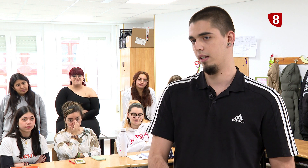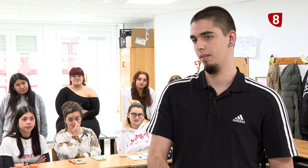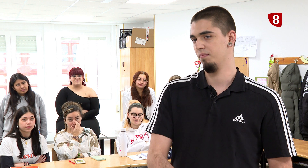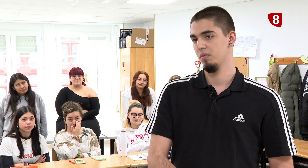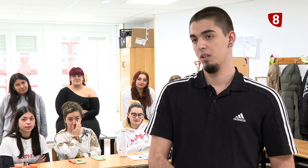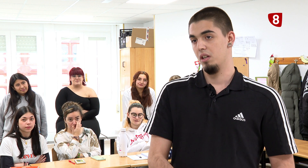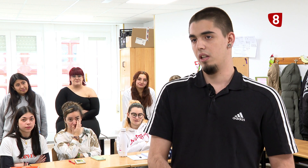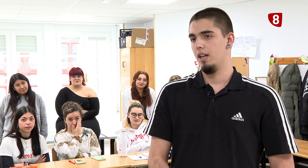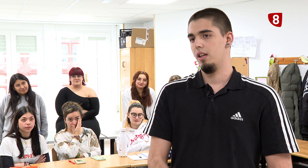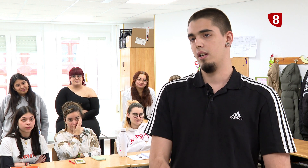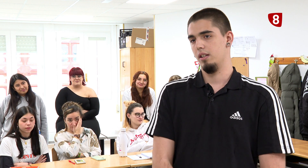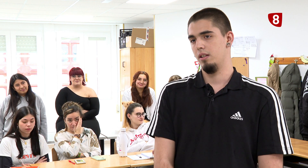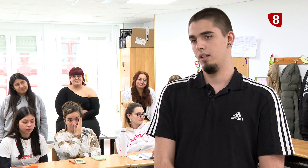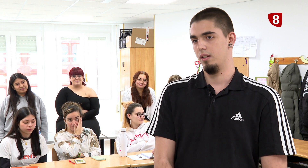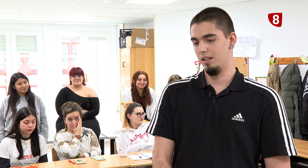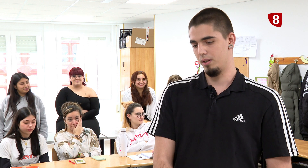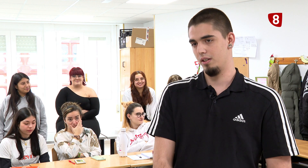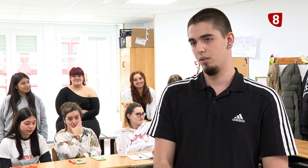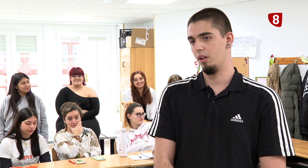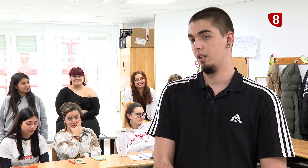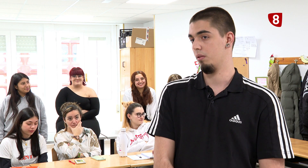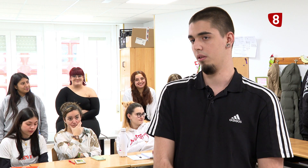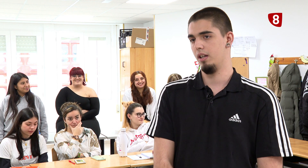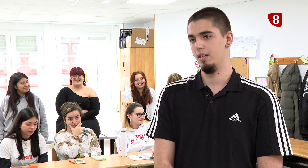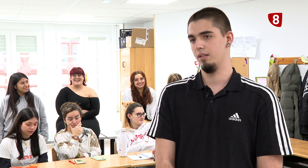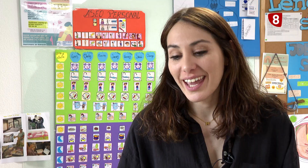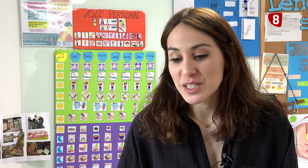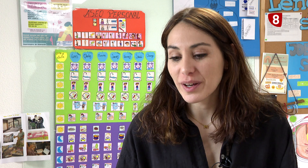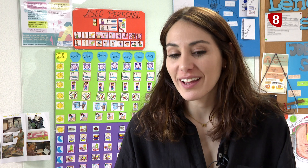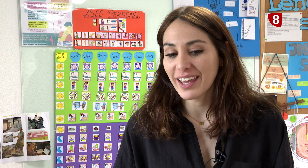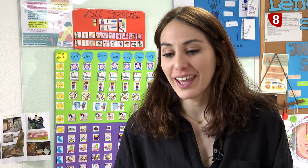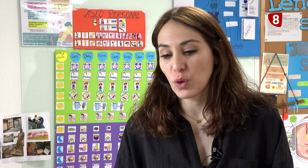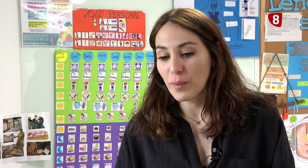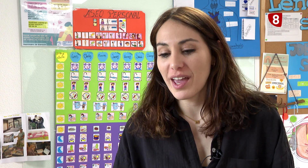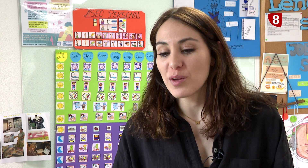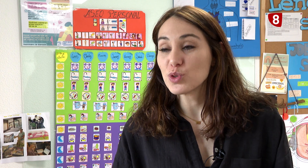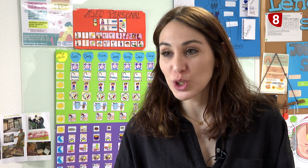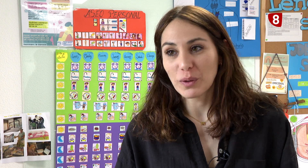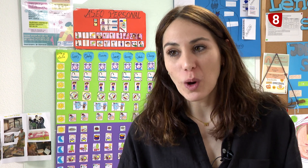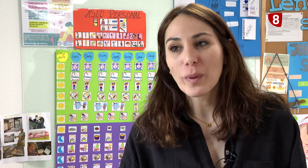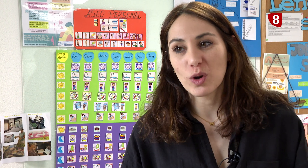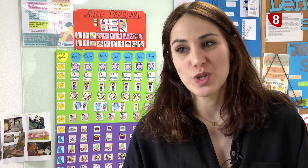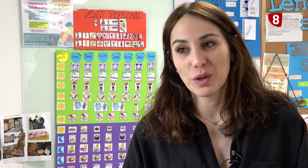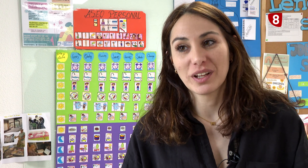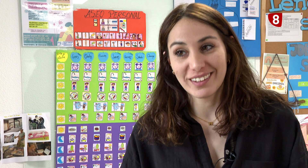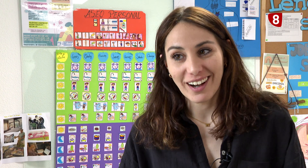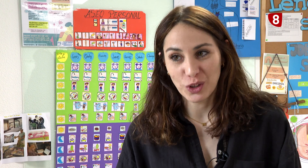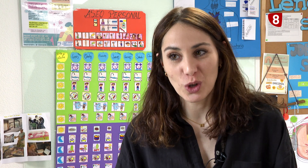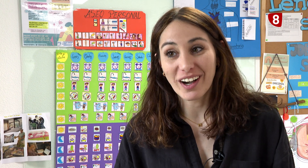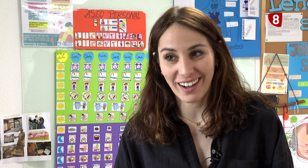de el día a día de la gente, de las personas sordas o ciegas. Es verdad que todavía hay mucho trabajo para conseguir una integración